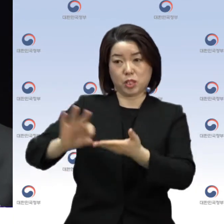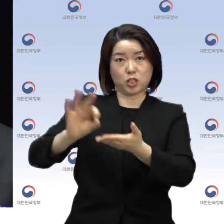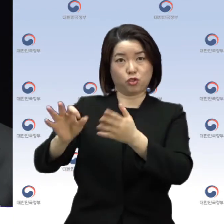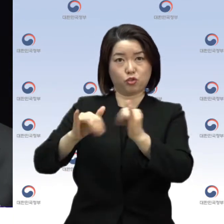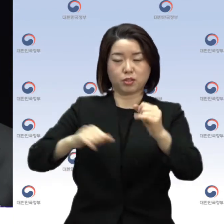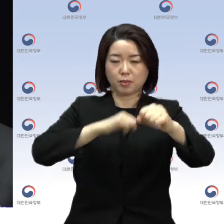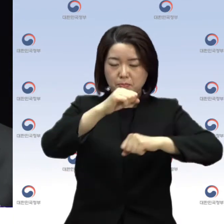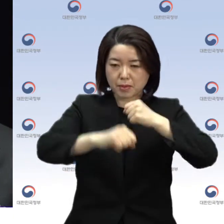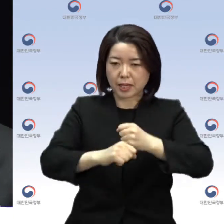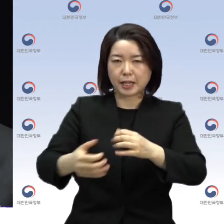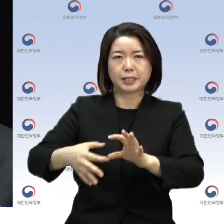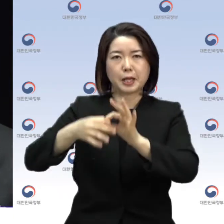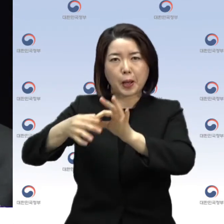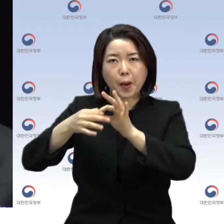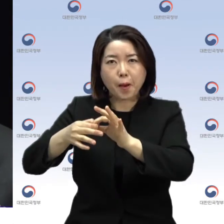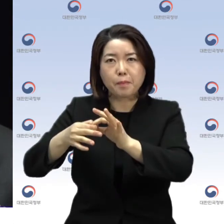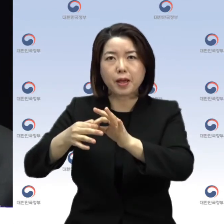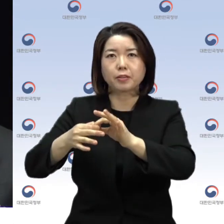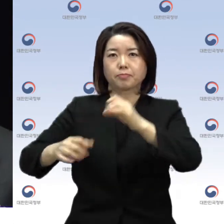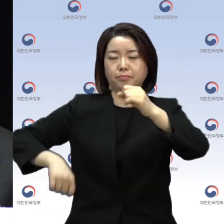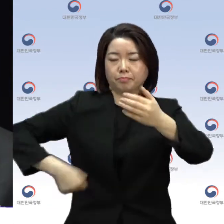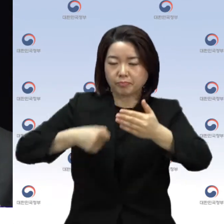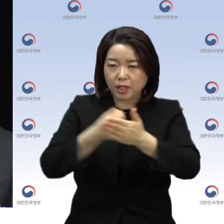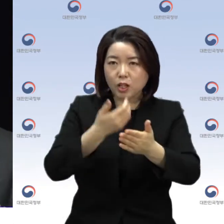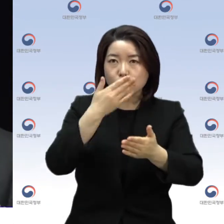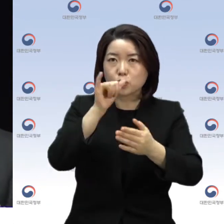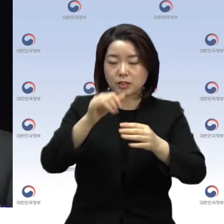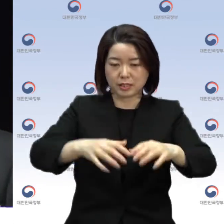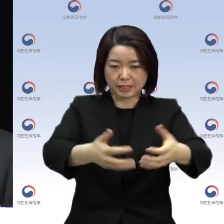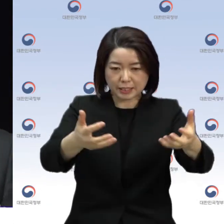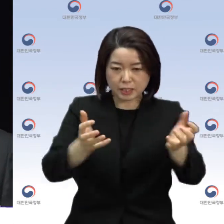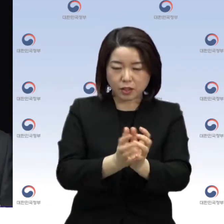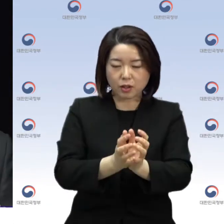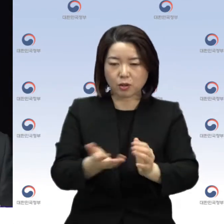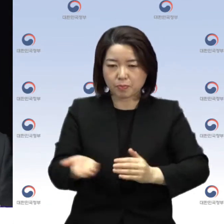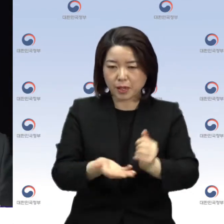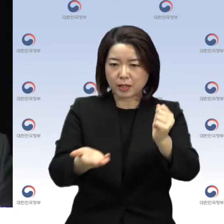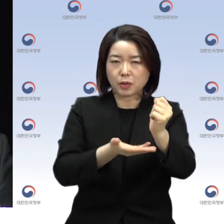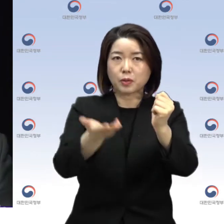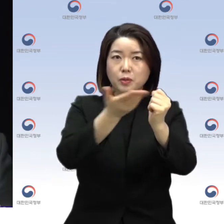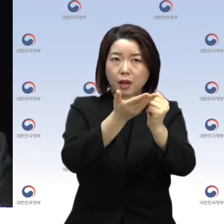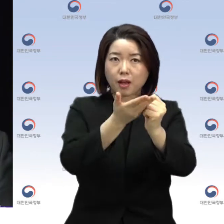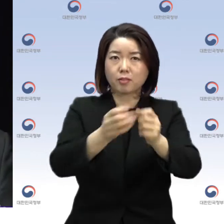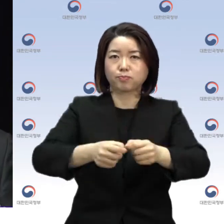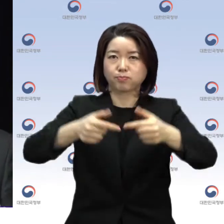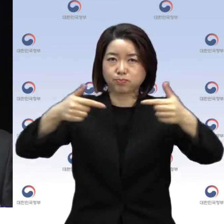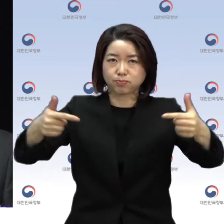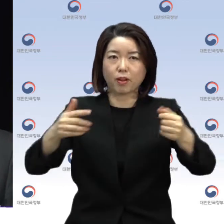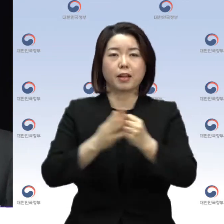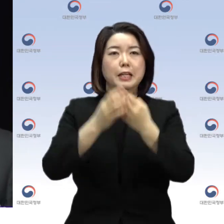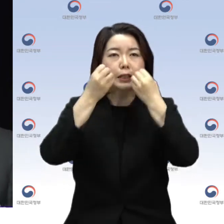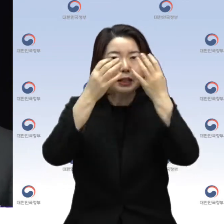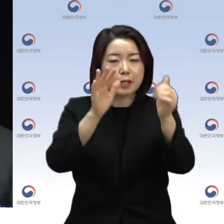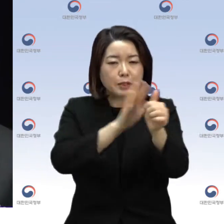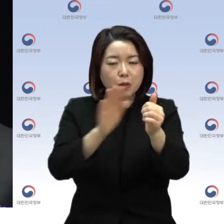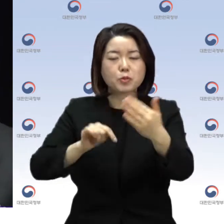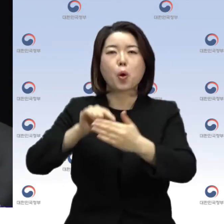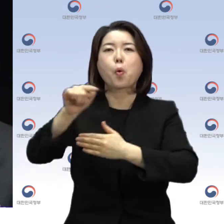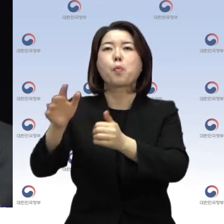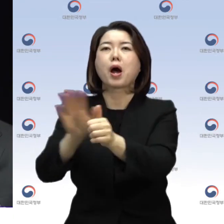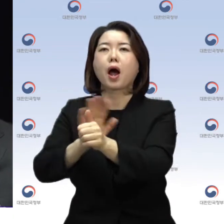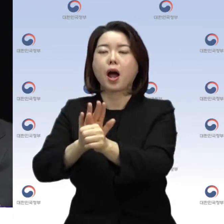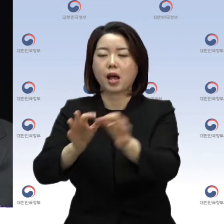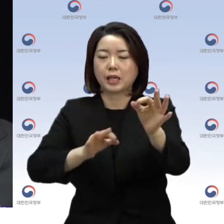협의로 결정할 수 있는 영역을 단계적으로 확대해서 신규 서비스나 해외 서비스 등